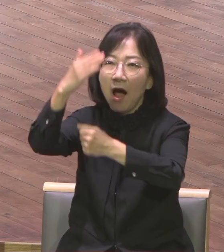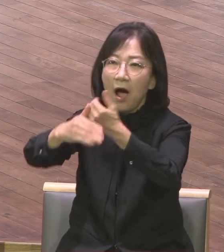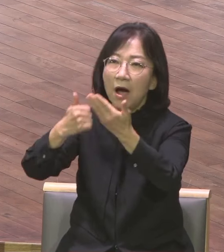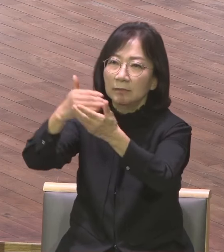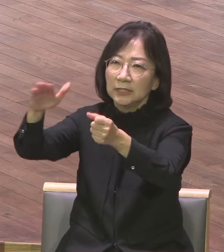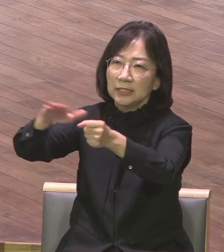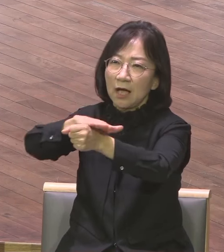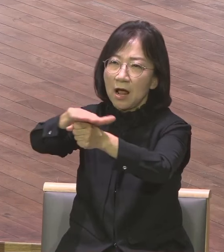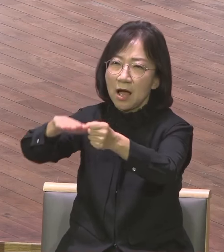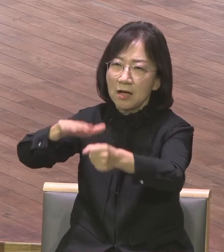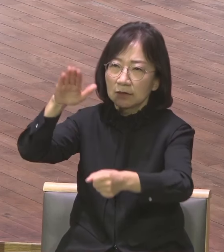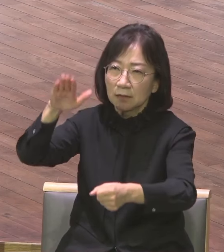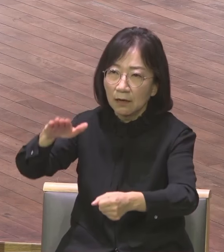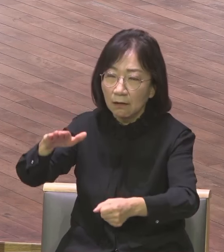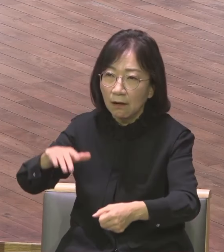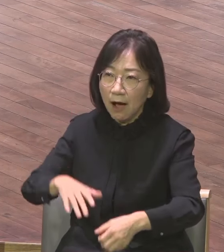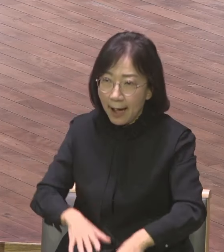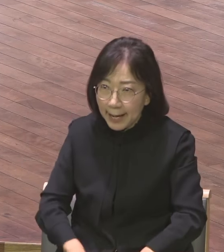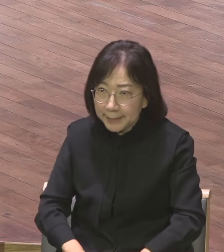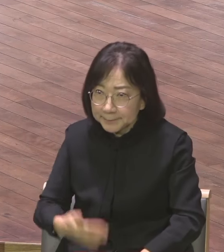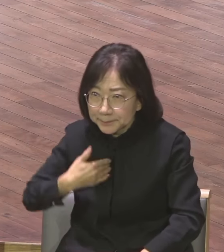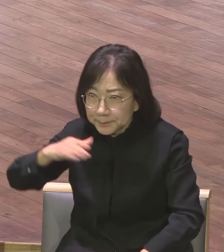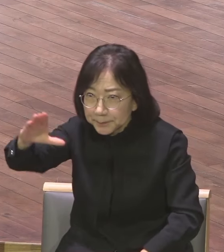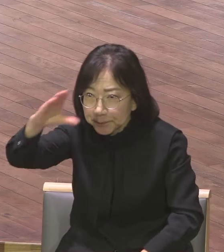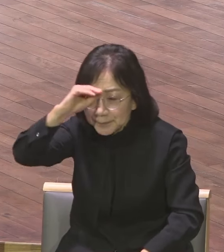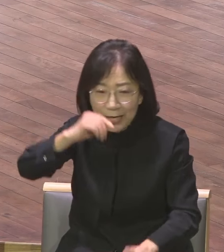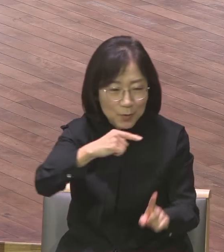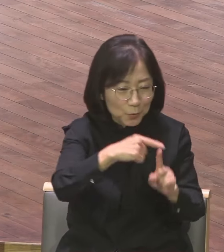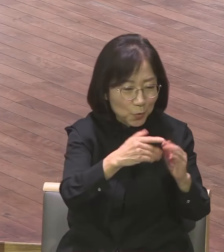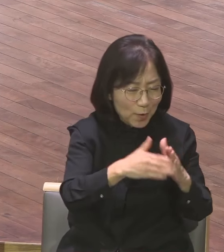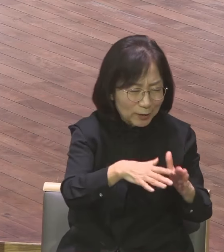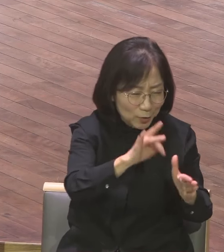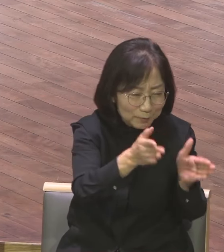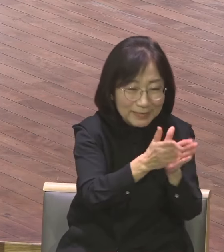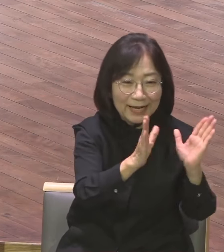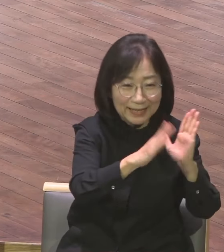제가 개척하면서 하나님은 사랑이시라고 시작했어요.